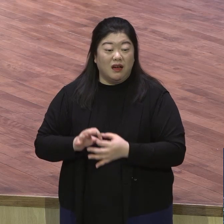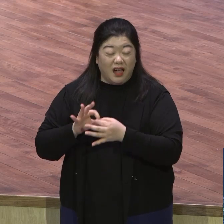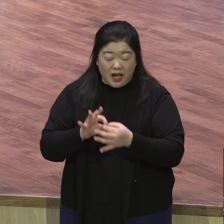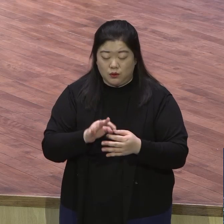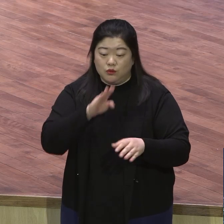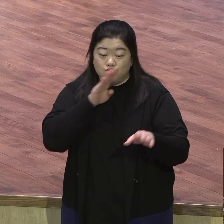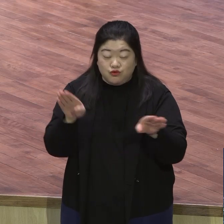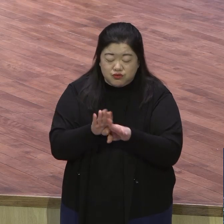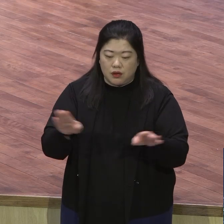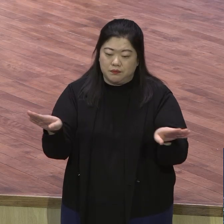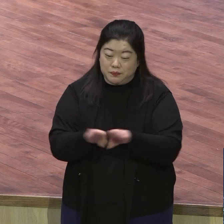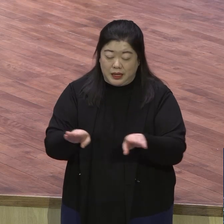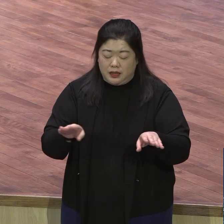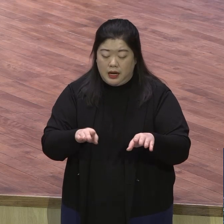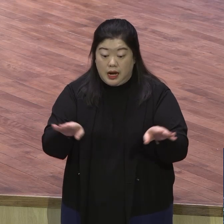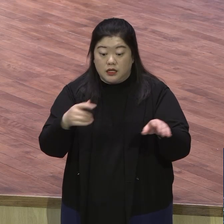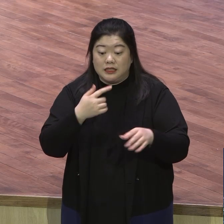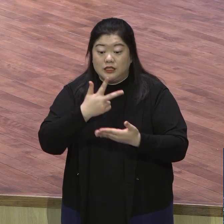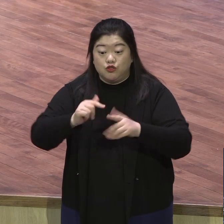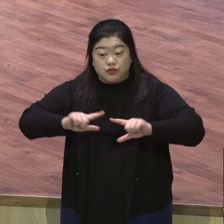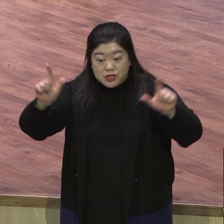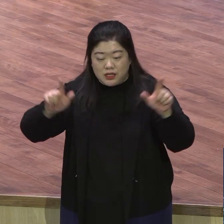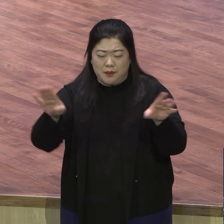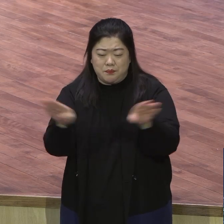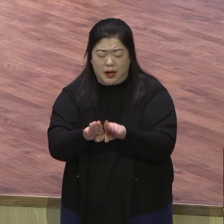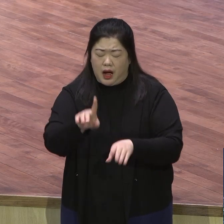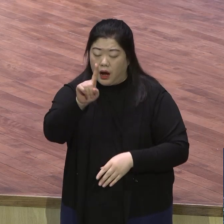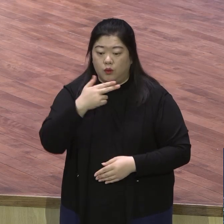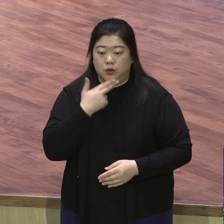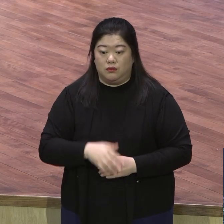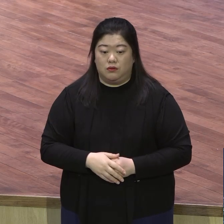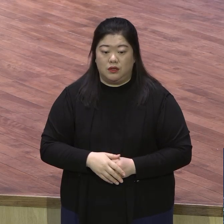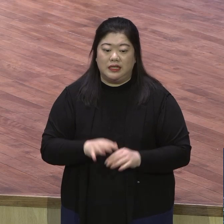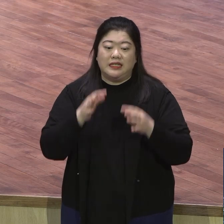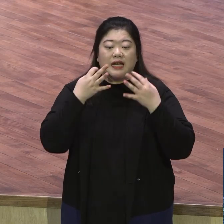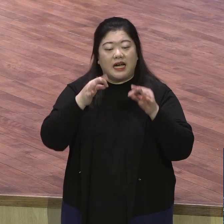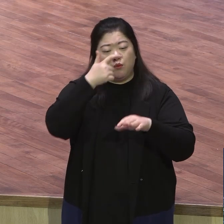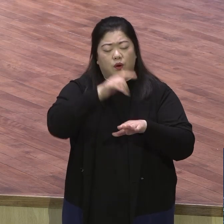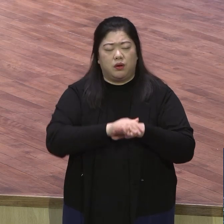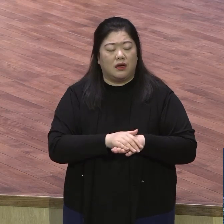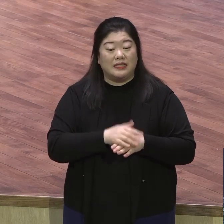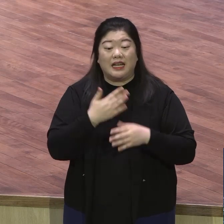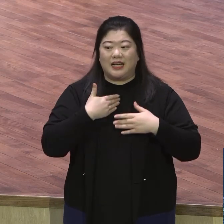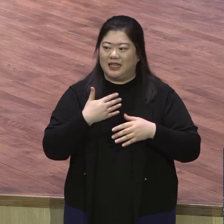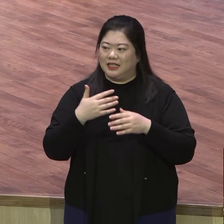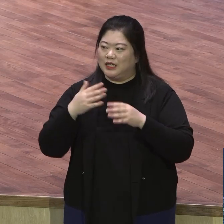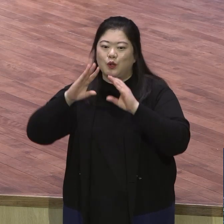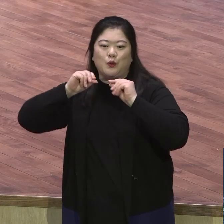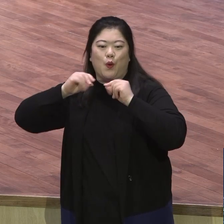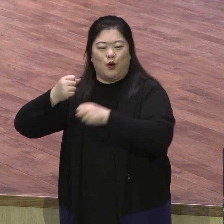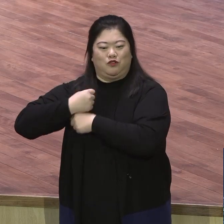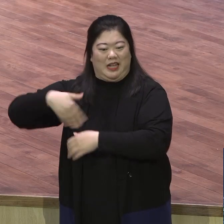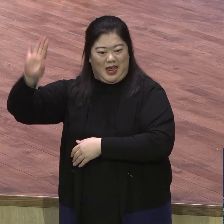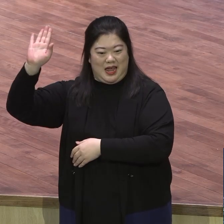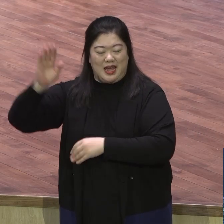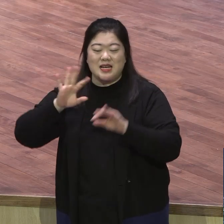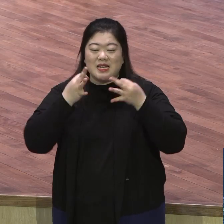인도해 주셨어요. 왜냐 군대 가기 전날 철학이 됐건 하나님 내일 군대 갑니다. 어디로 가 도와줘 사원이